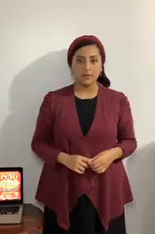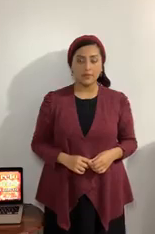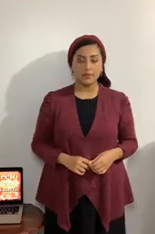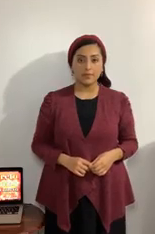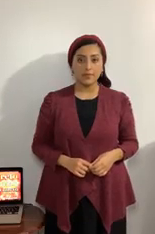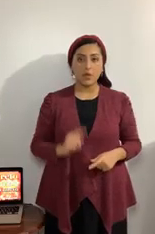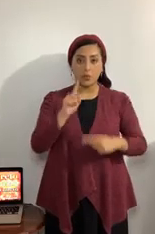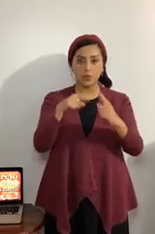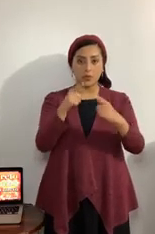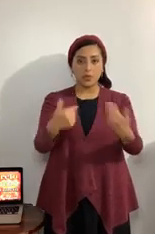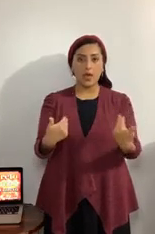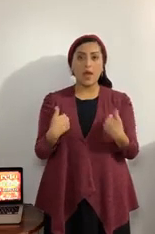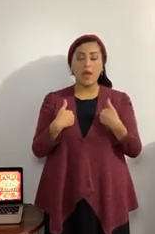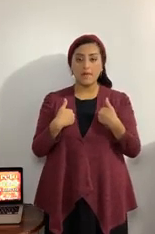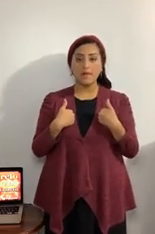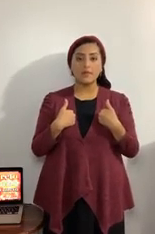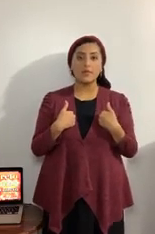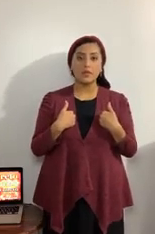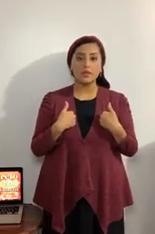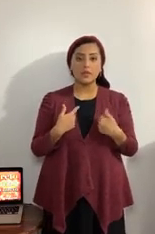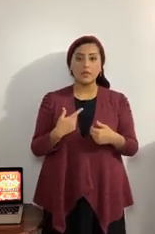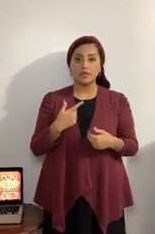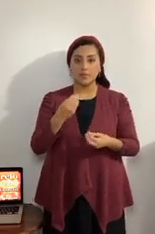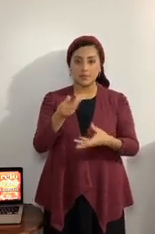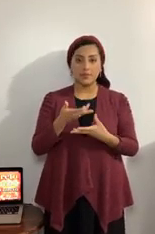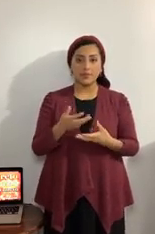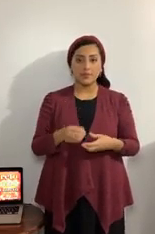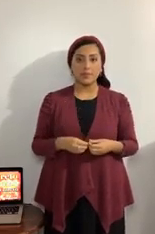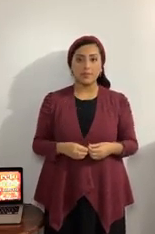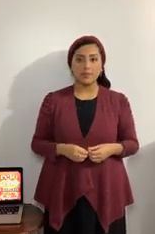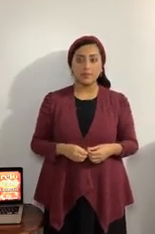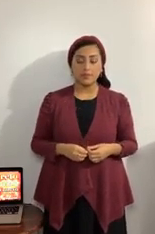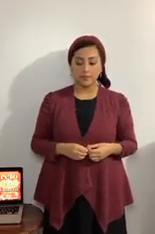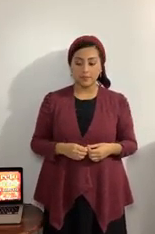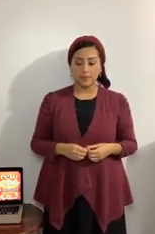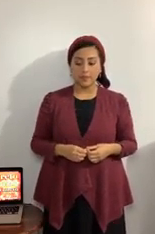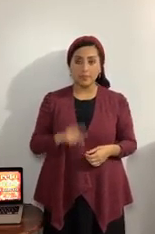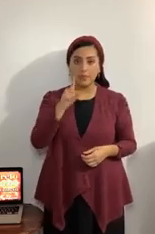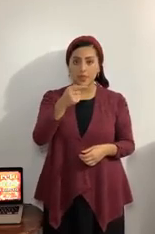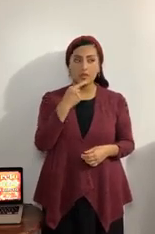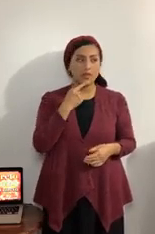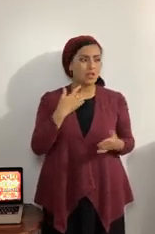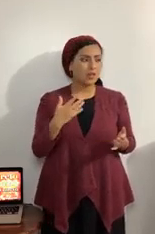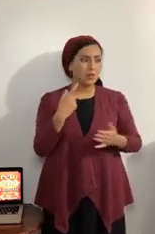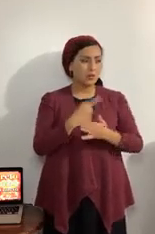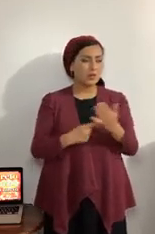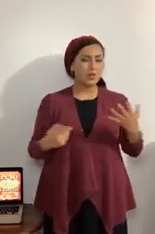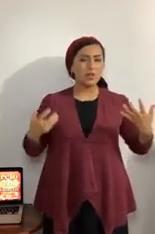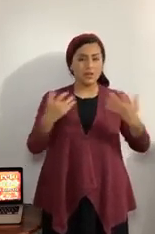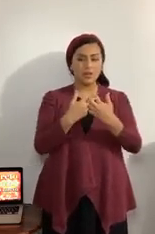Cuando tengan Bereshit 40, 18 al 22 me dicen. Ahora tú dirás, bueno, ¿qué tiene que ver este cumpleaños del